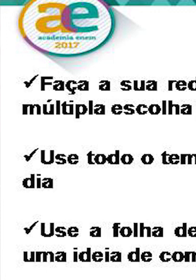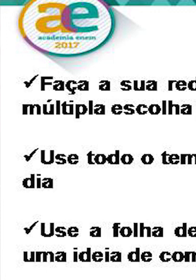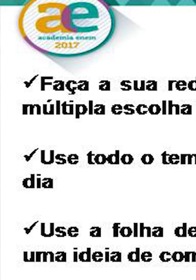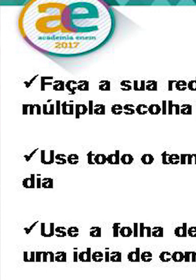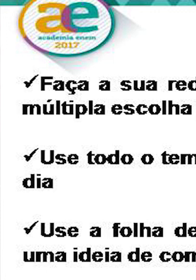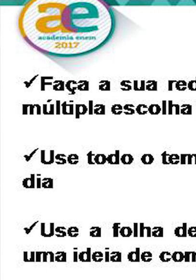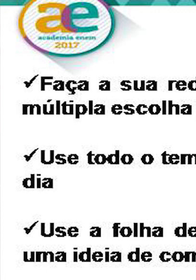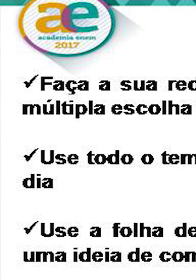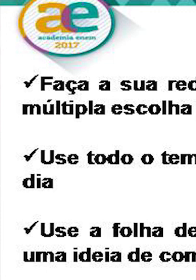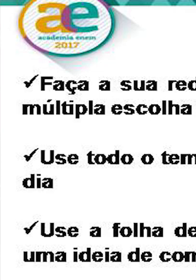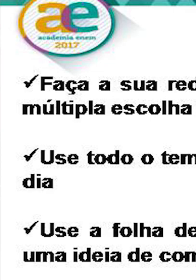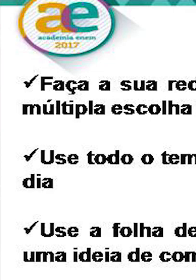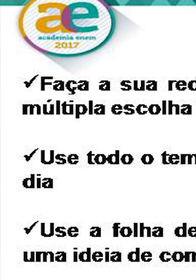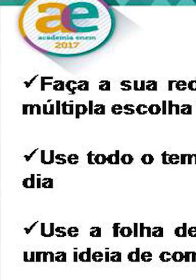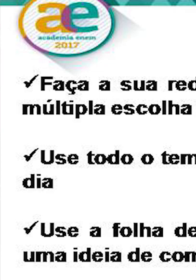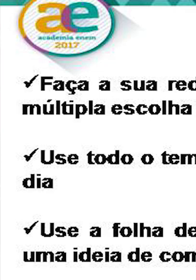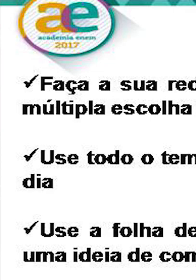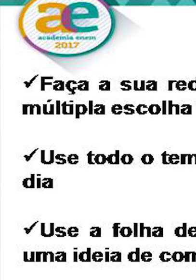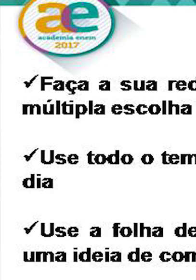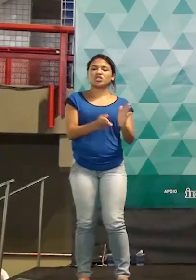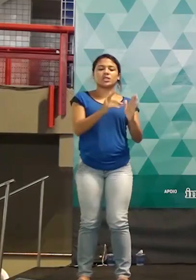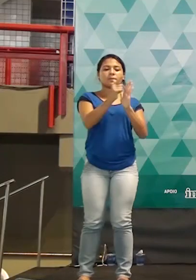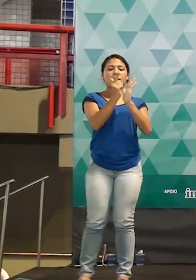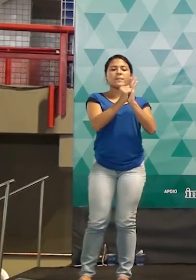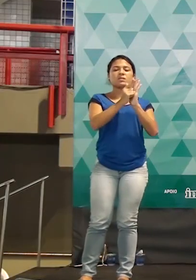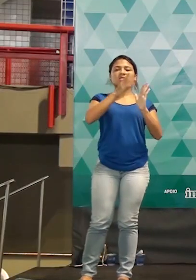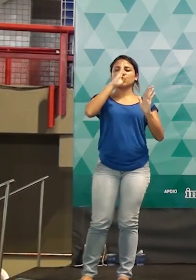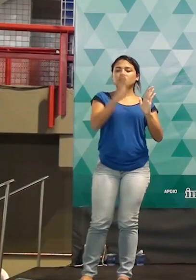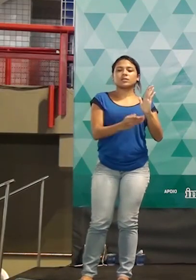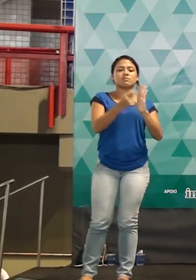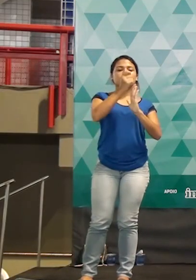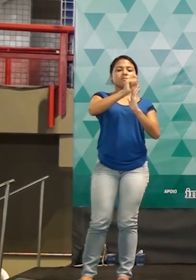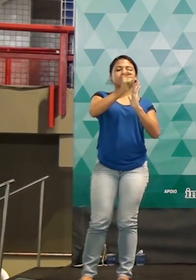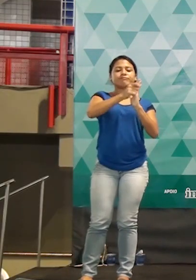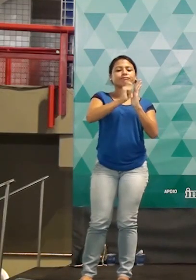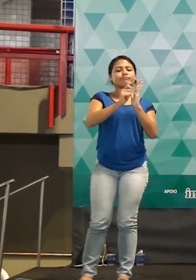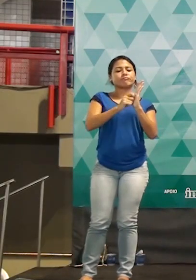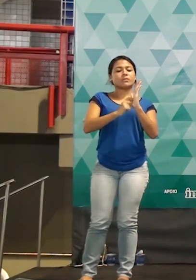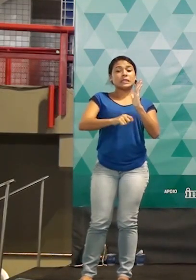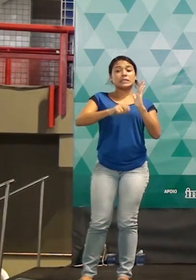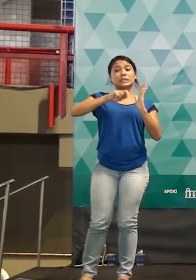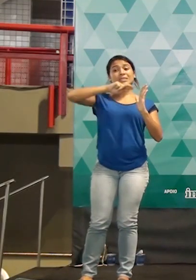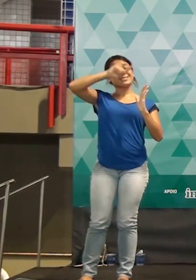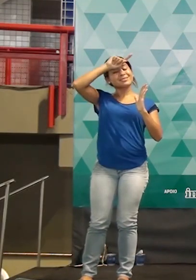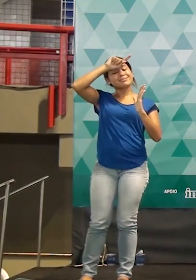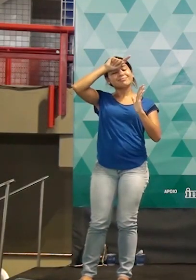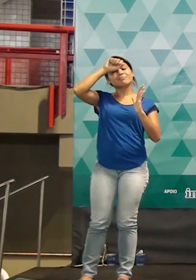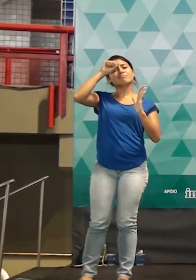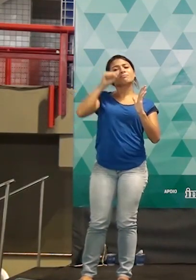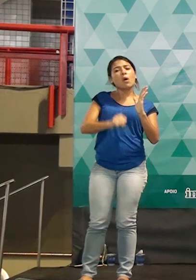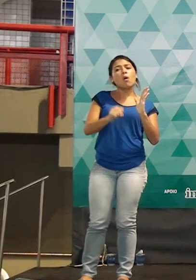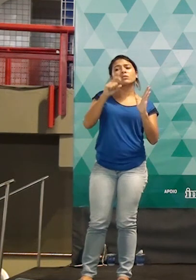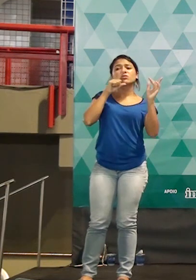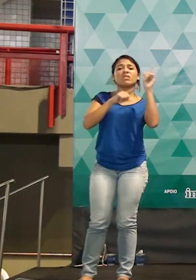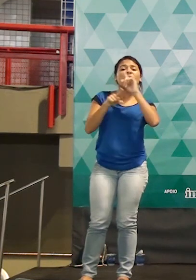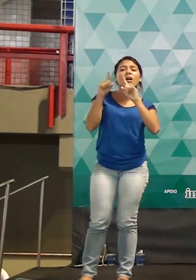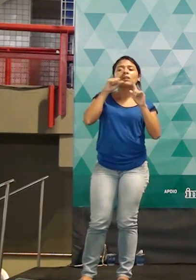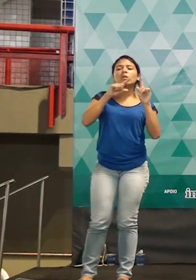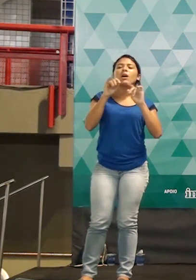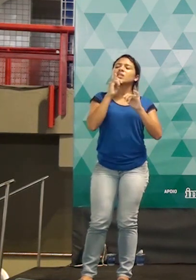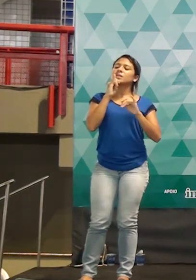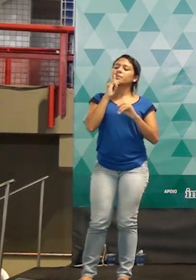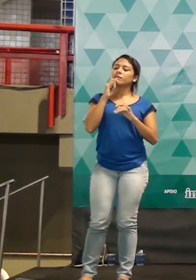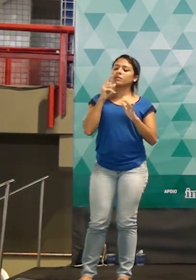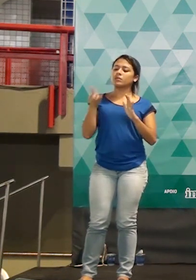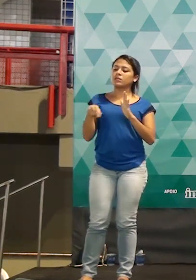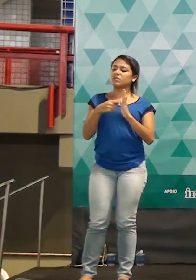folha, sem ter feito o rascunho. Gente, ele corre todos os riscos possíveis, de rasura, dele desistir de uma